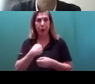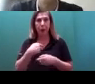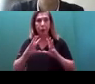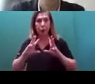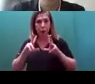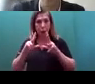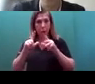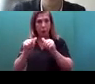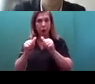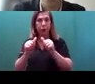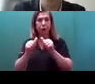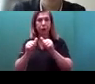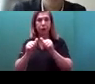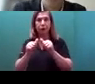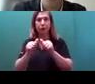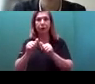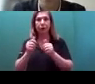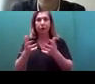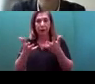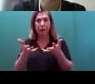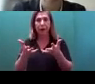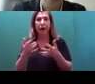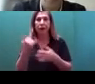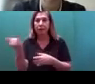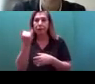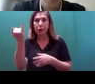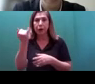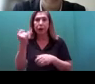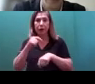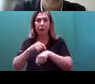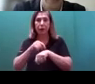very important moment of debate. Thank you so much.